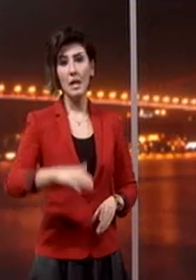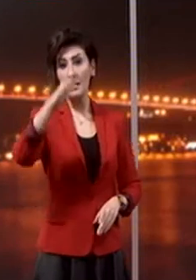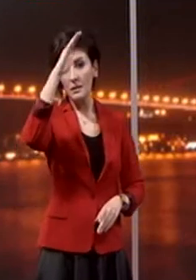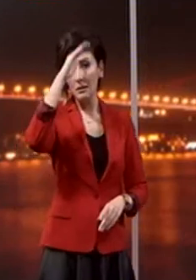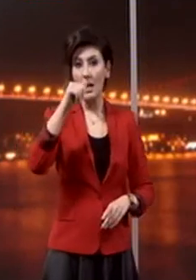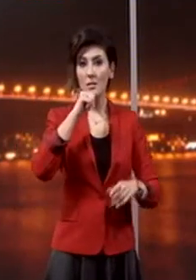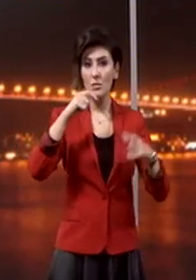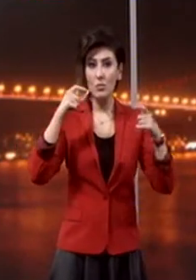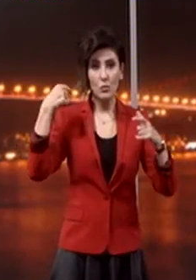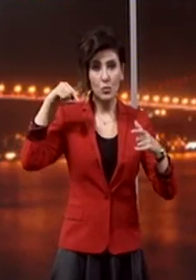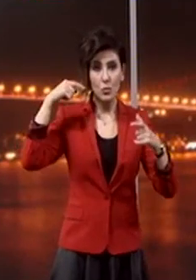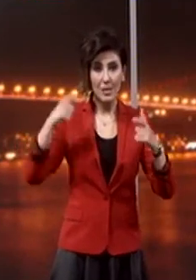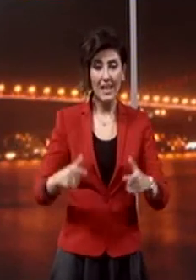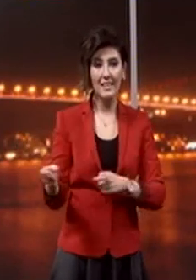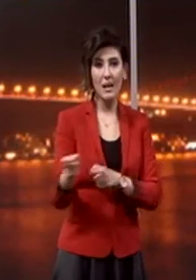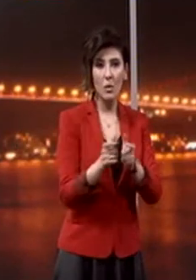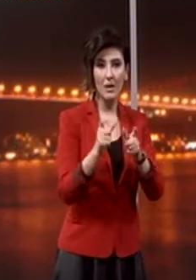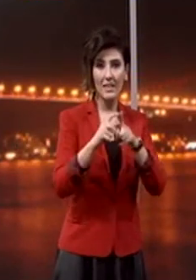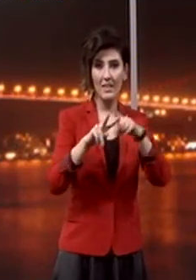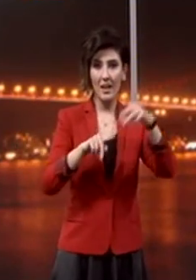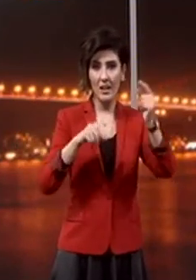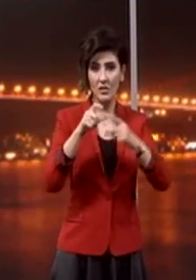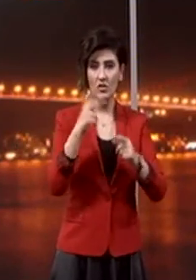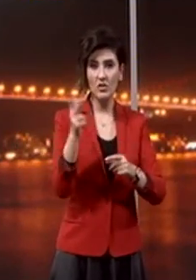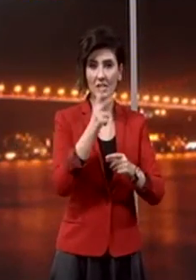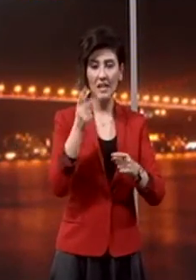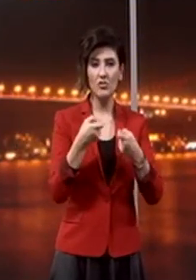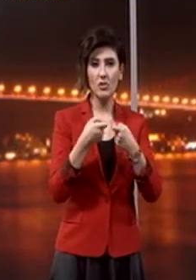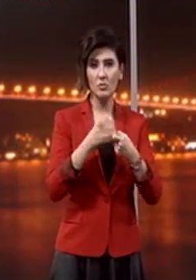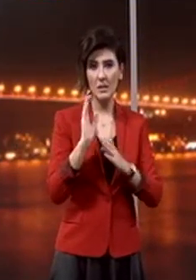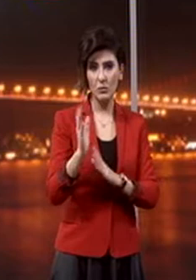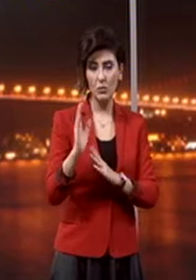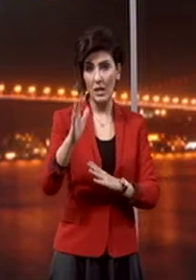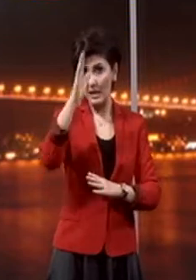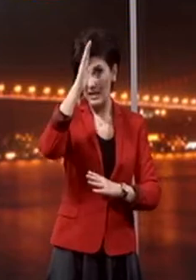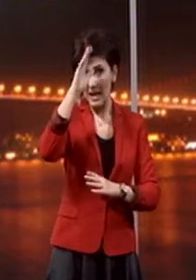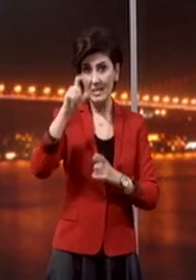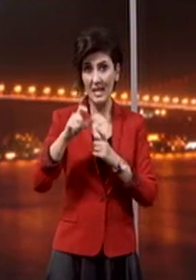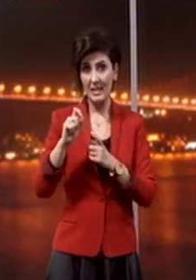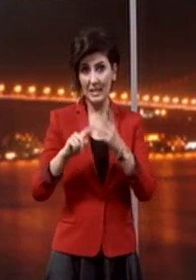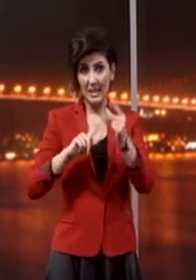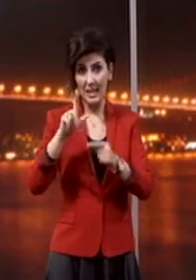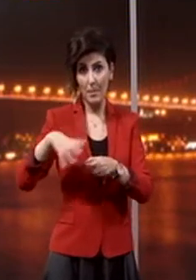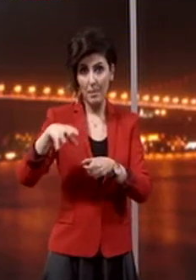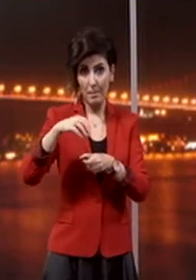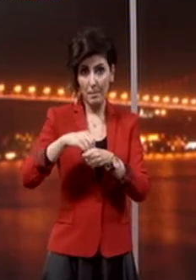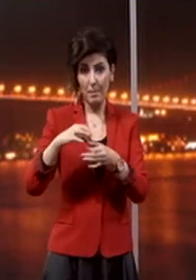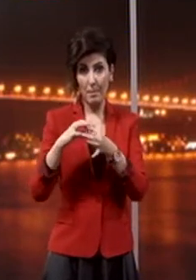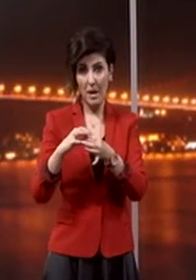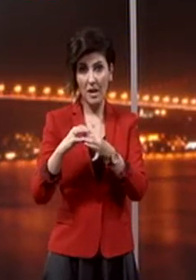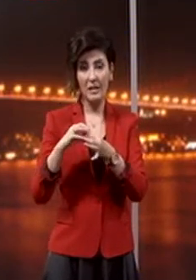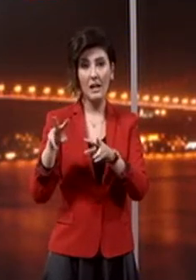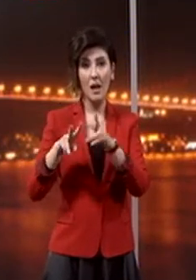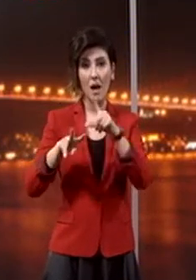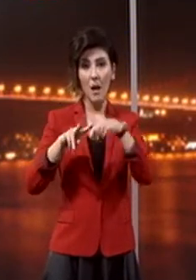Irak ve Suriye'de terör örgütü DAEŞ ile şiddetli çatışmalar devam ediyor. Irak'ın Selahattin eline bağlı Tusurmatu ilçesi ile